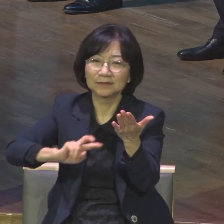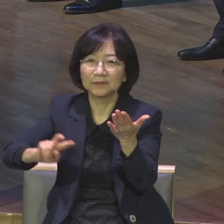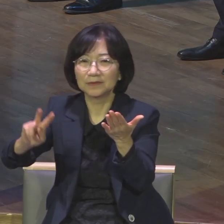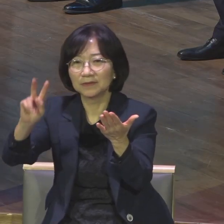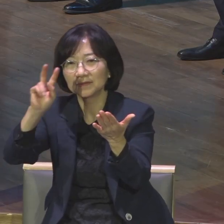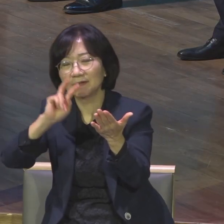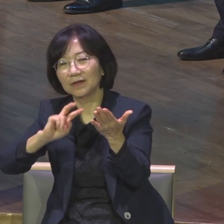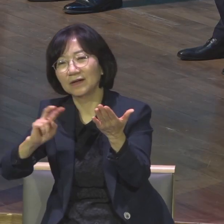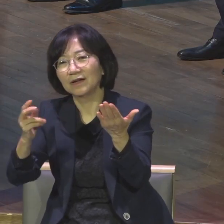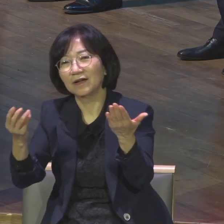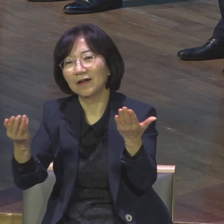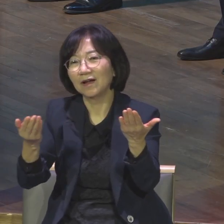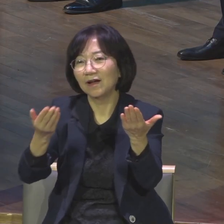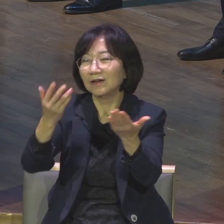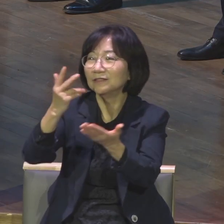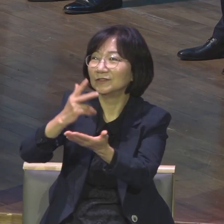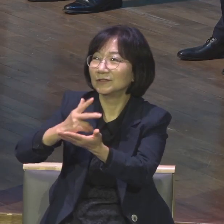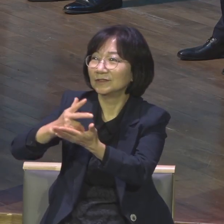찬양하며